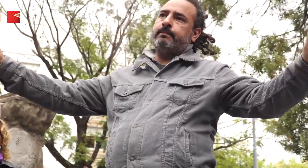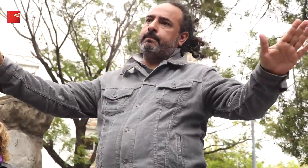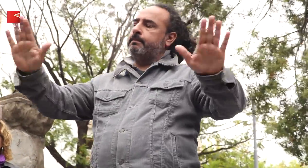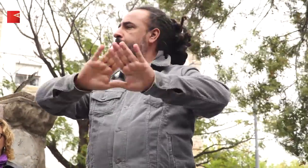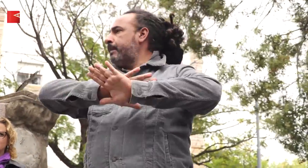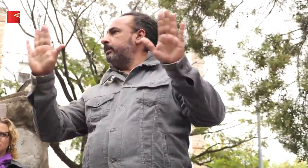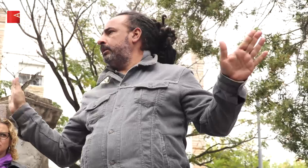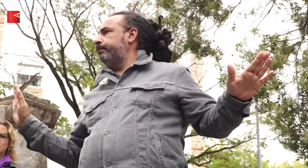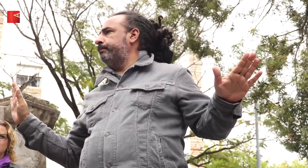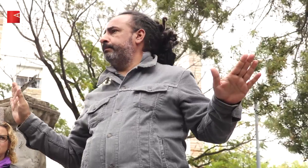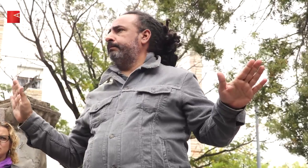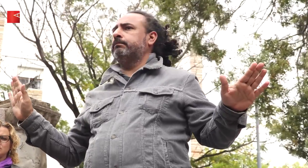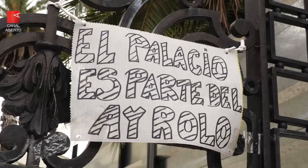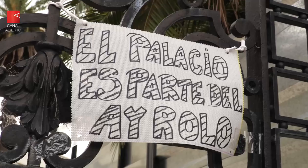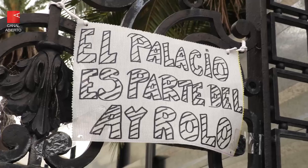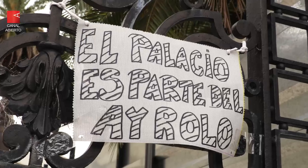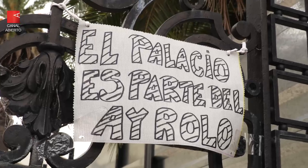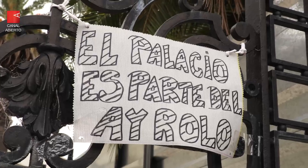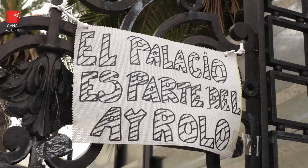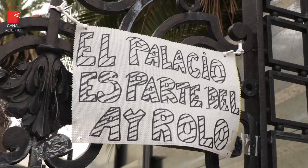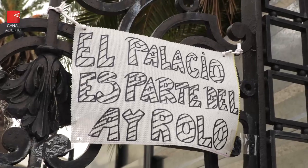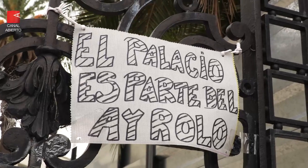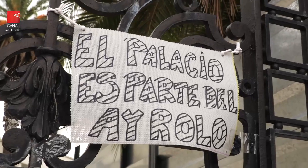palacio, decimos basta, basta.